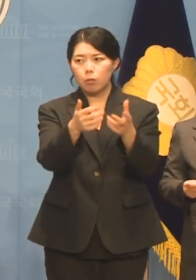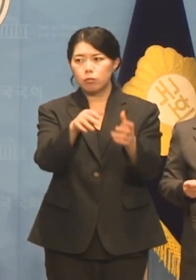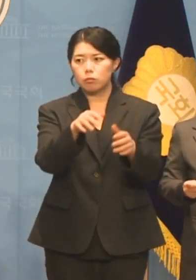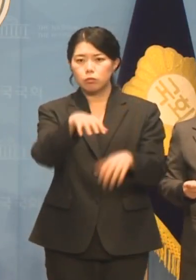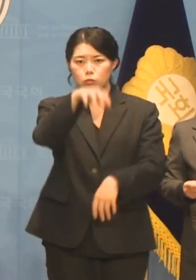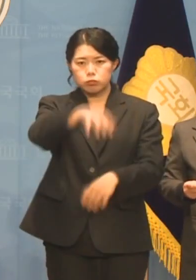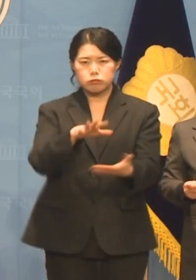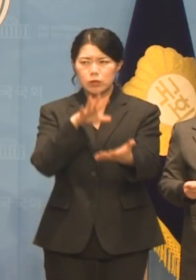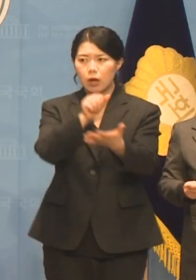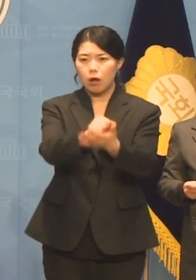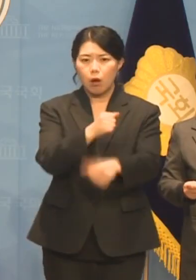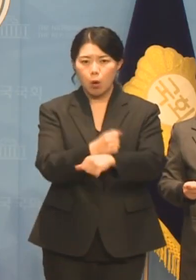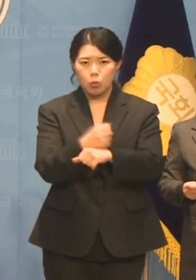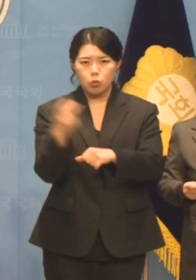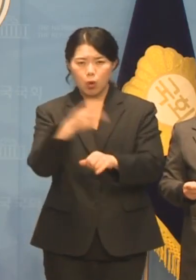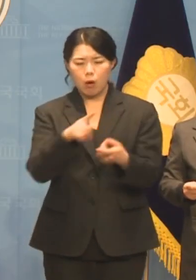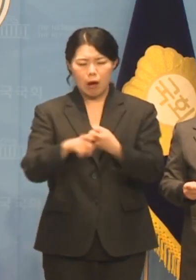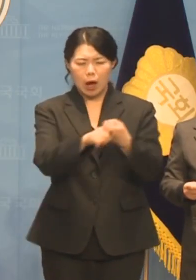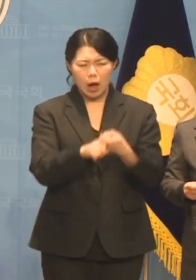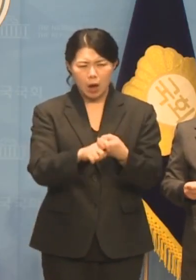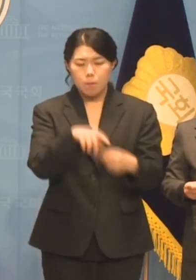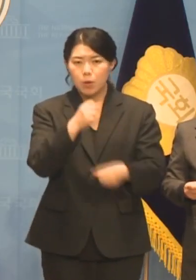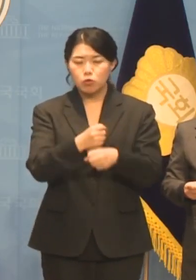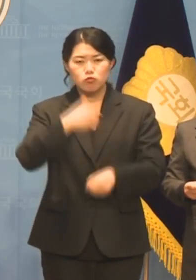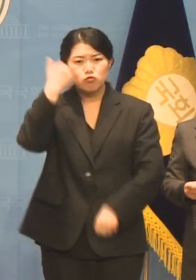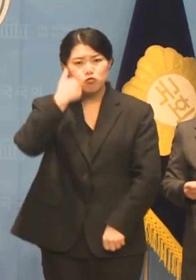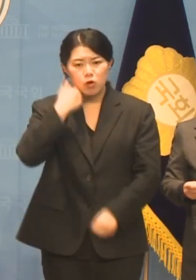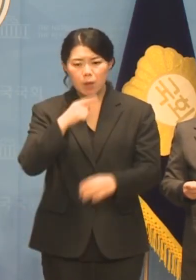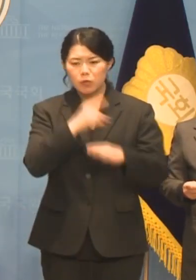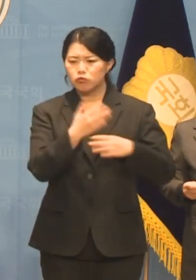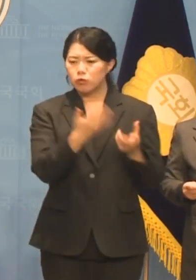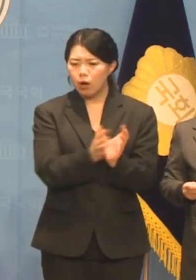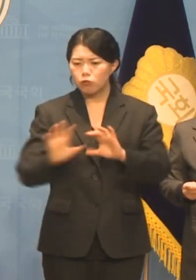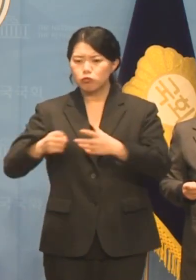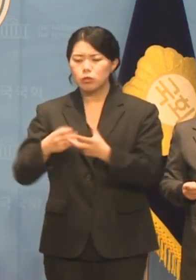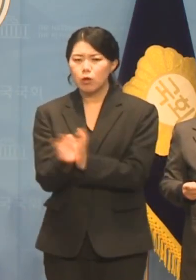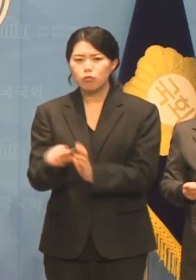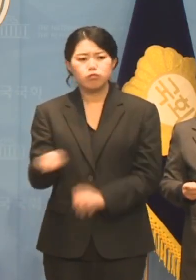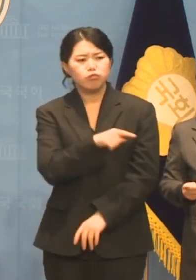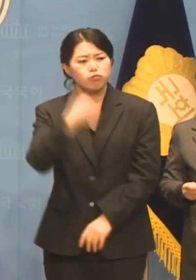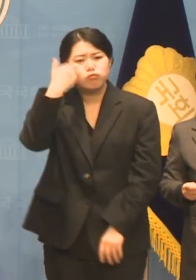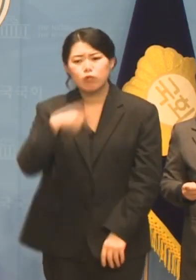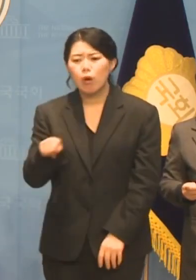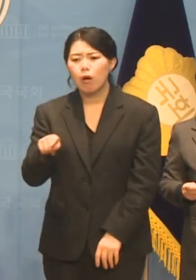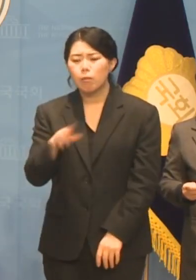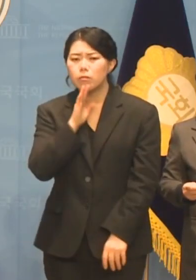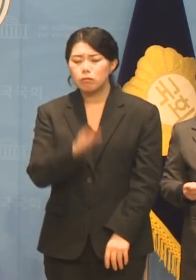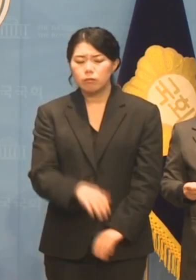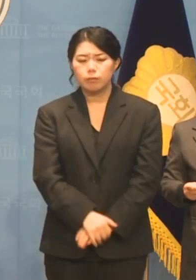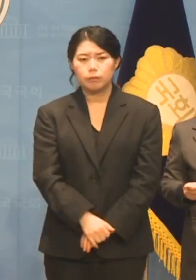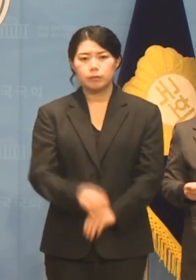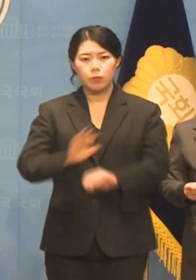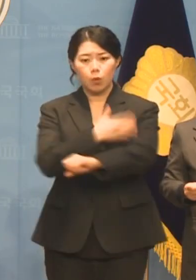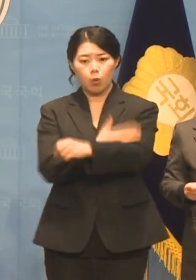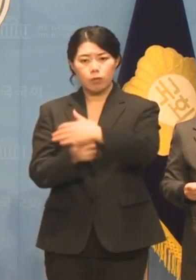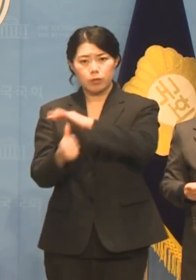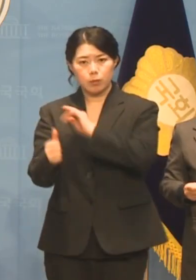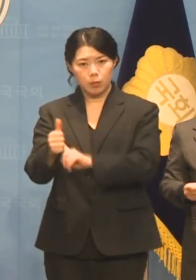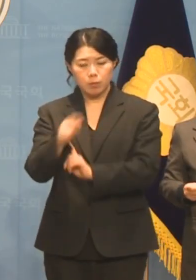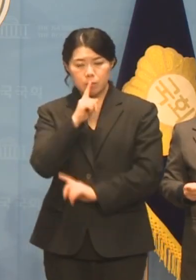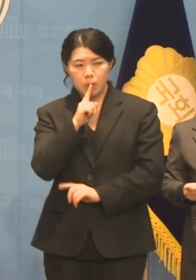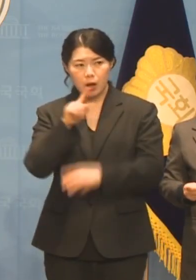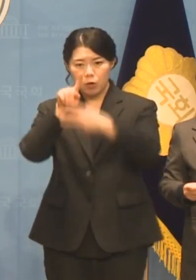사법부를 장악하고 카르텔을 형성하는 건 민주당인지 국민의힘인지 모르겠습니다. 권성동 원내대표의 발언은